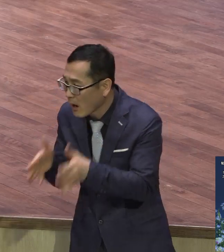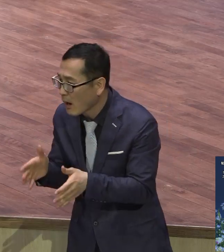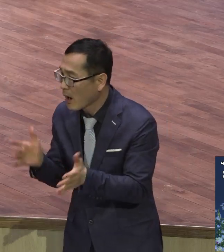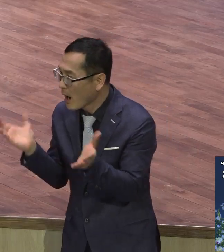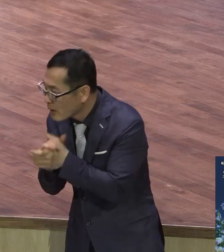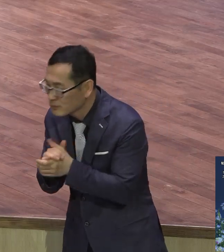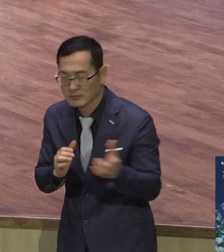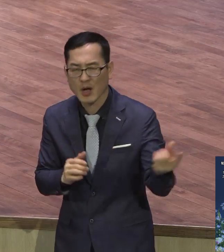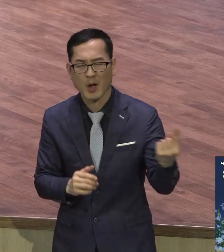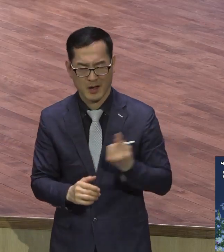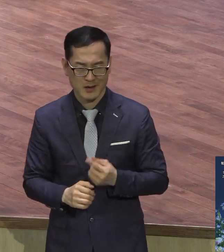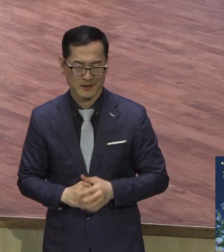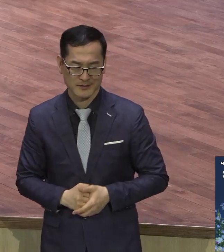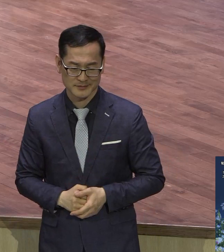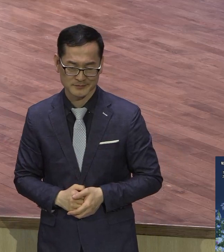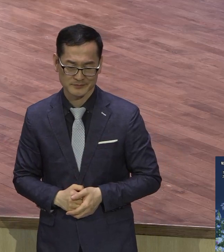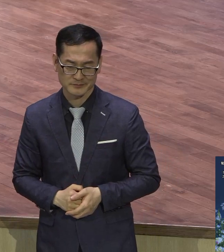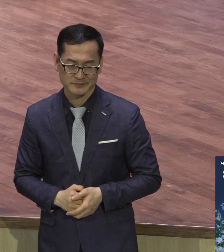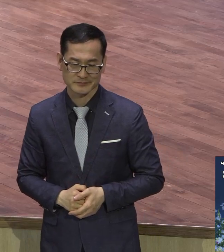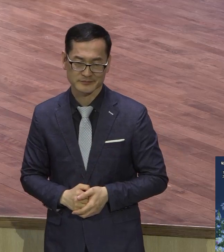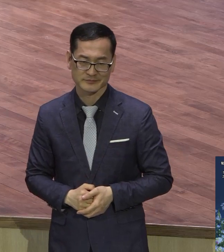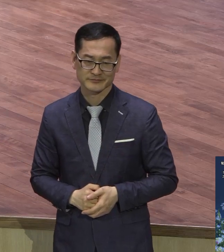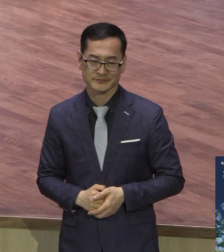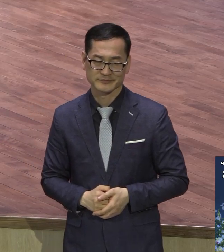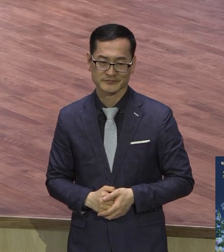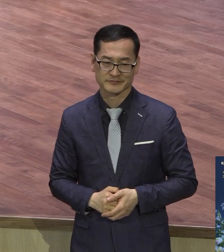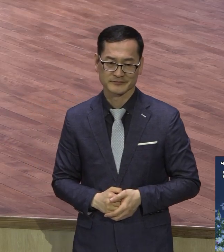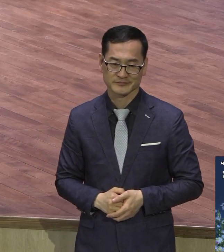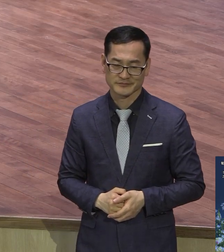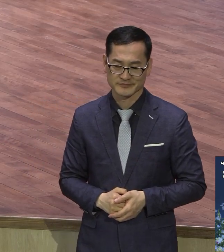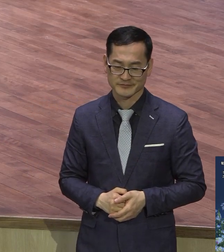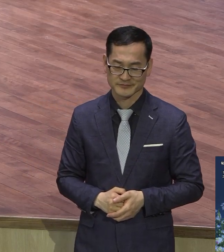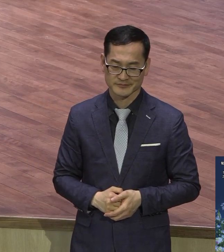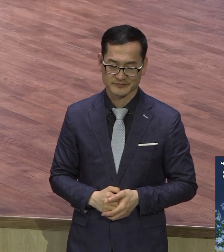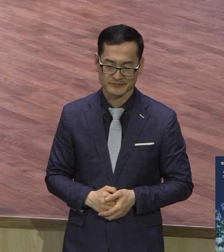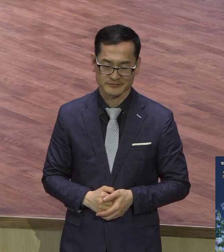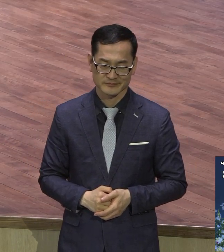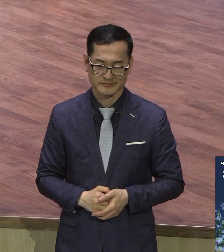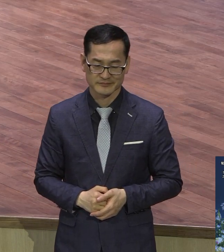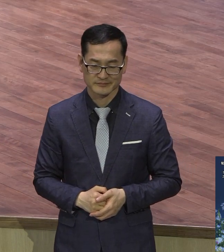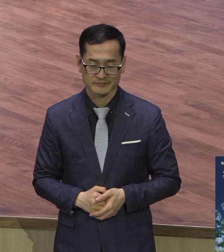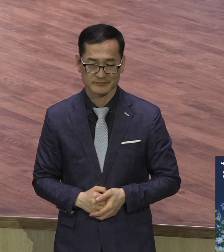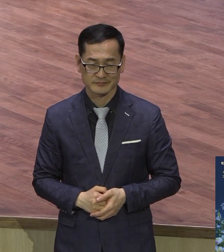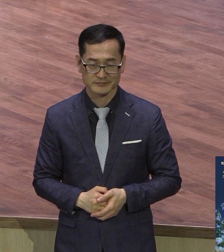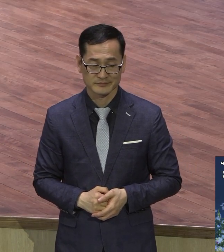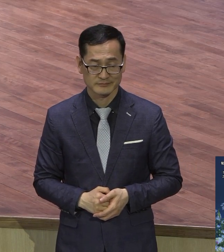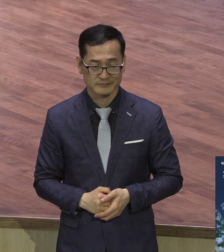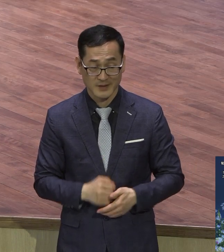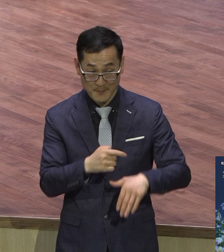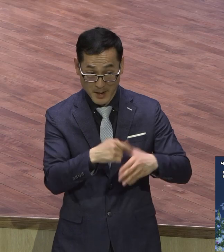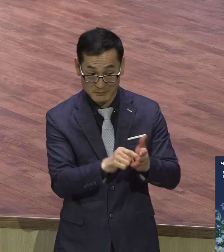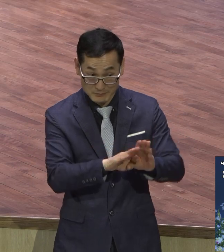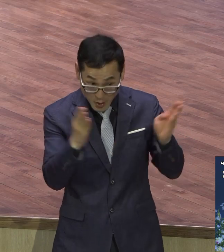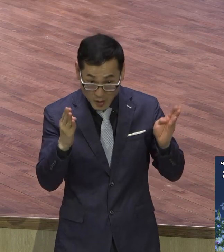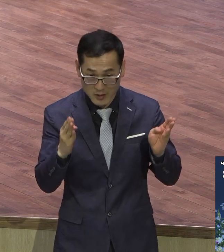모르면 영접 영접 영접 메시지 영접기도 시키는 거에요.